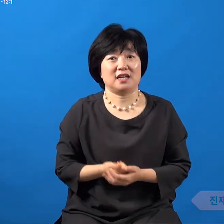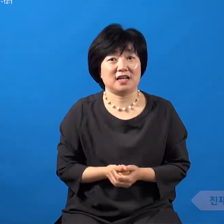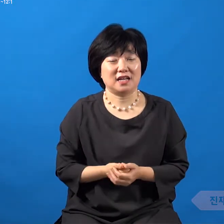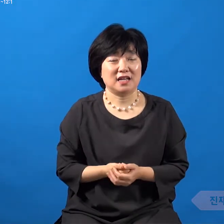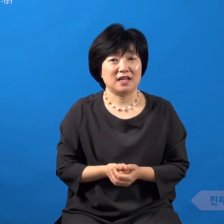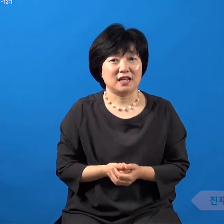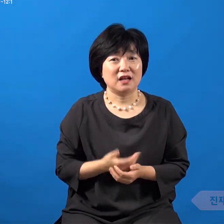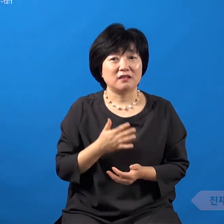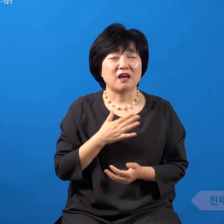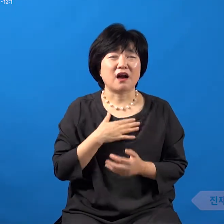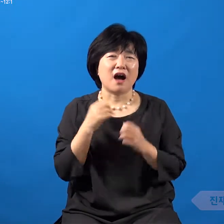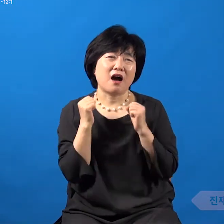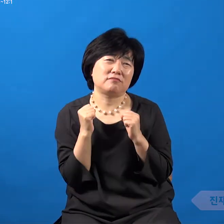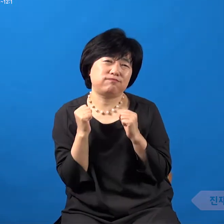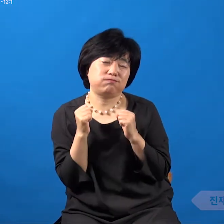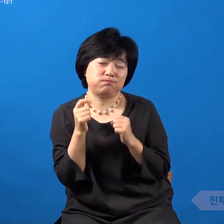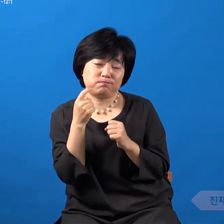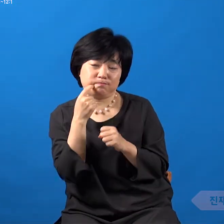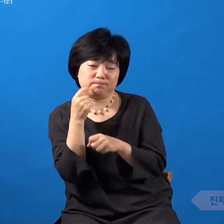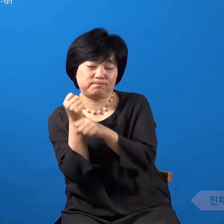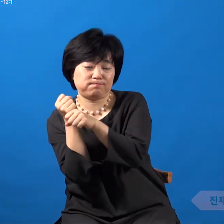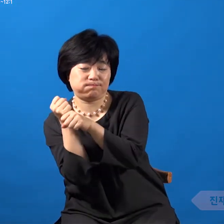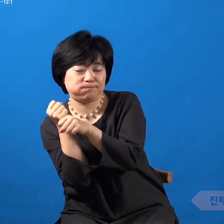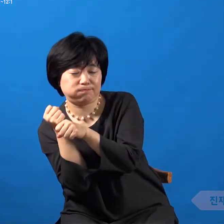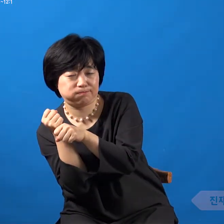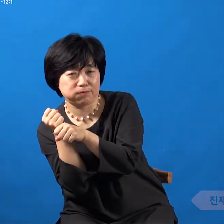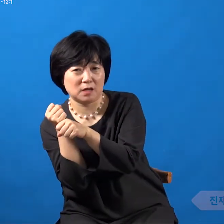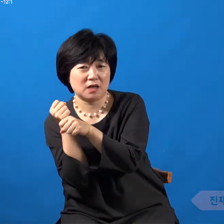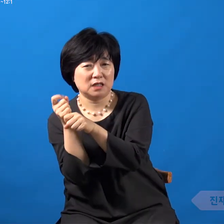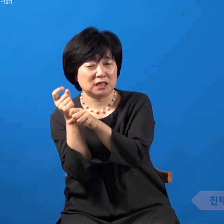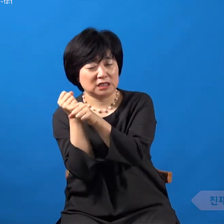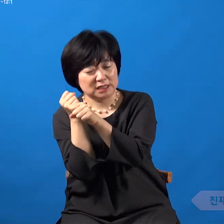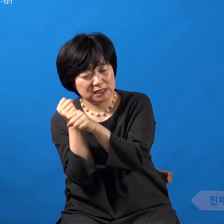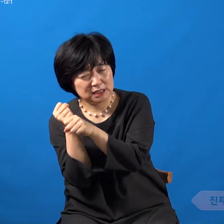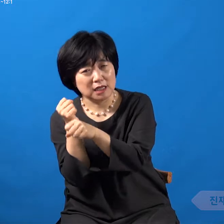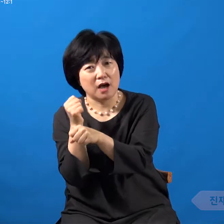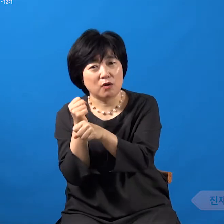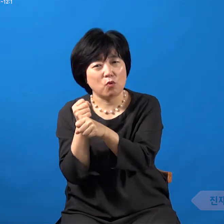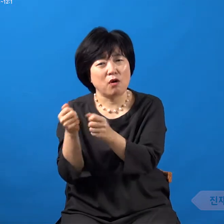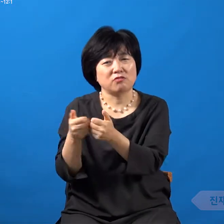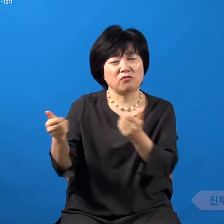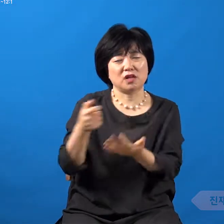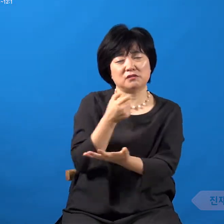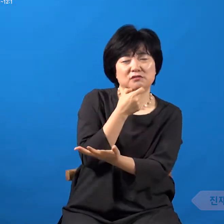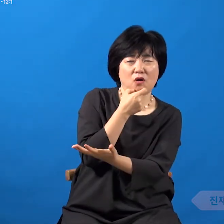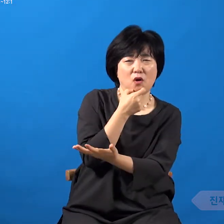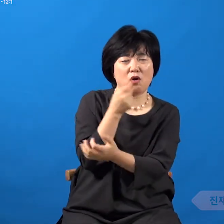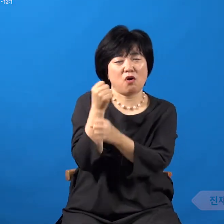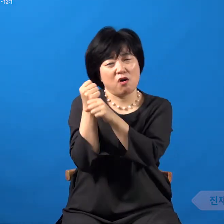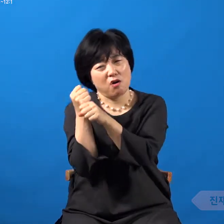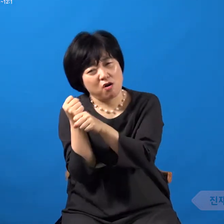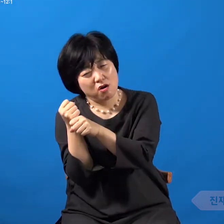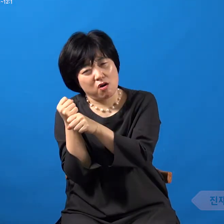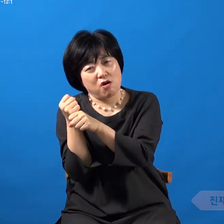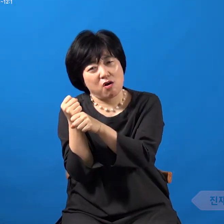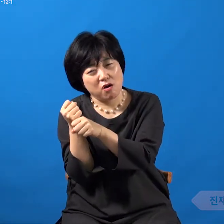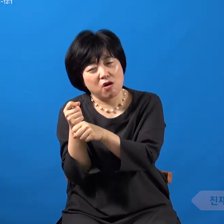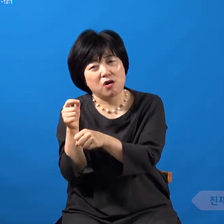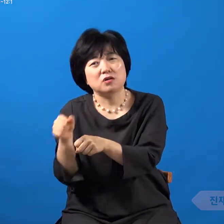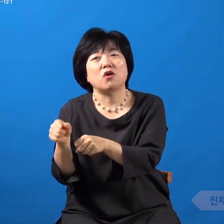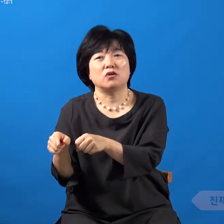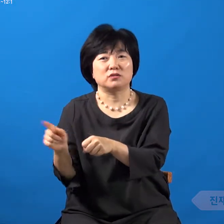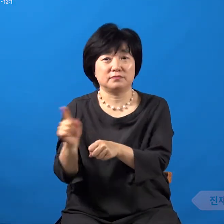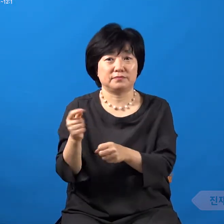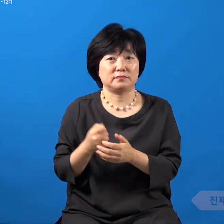있습니까? 우리가 안일하게 붙잡고 의지하며 떠나기 꺼려하는 것들이 우리를 움직이지 못하게